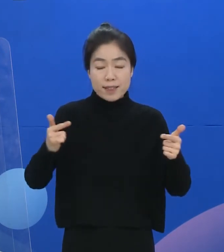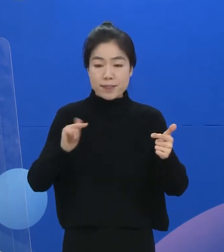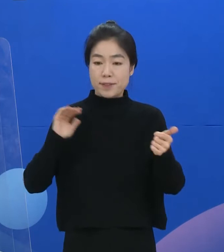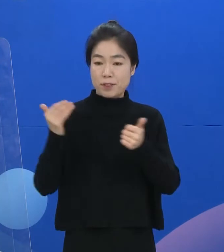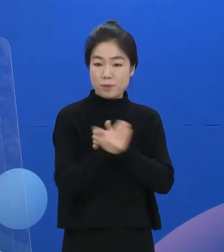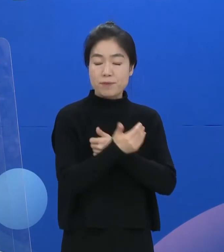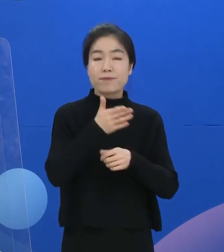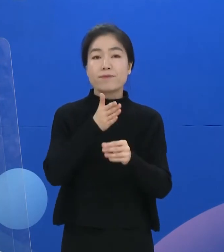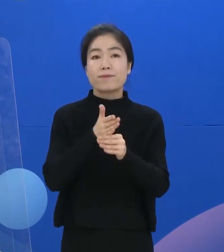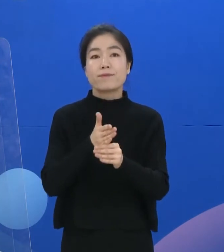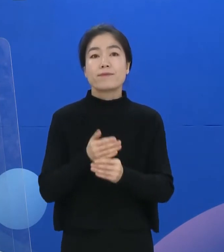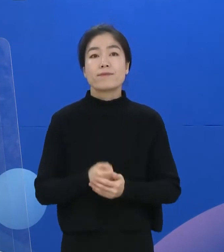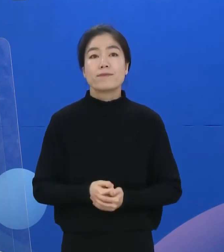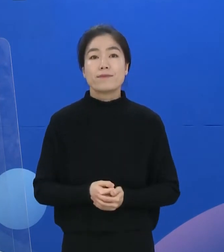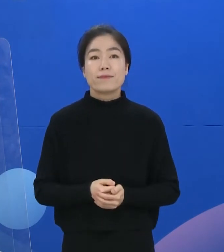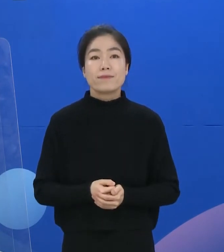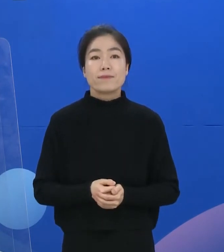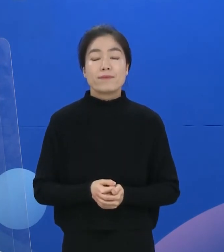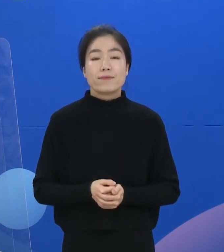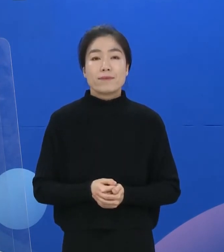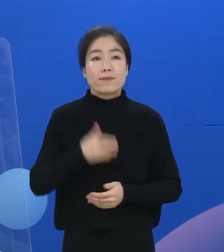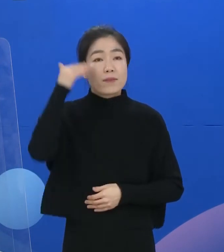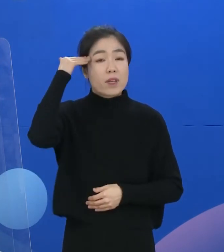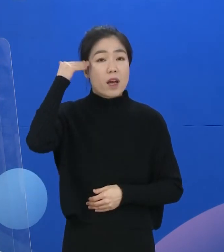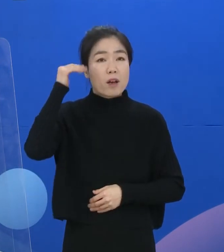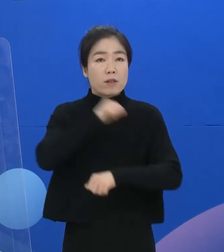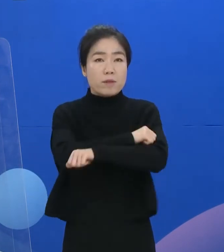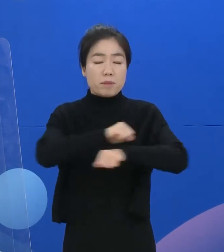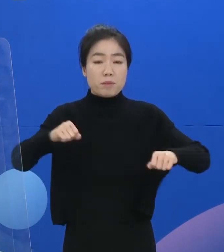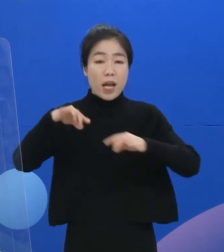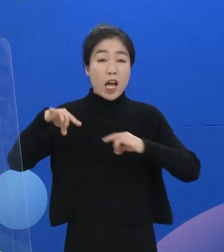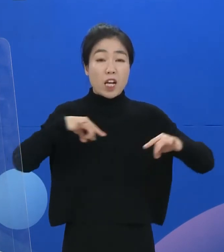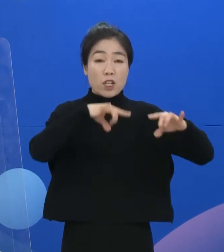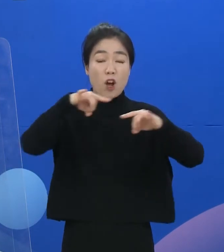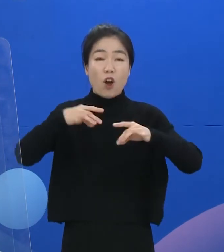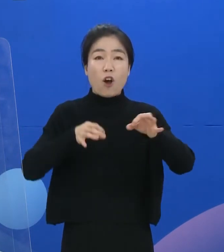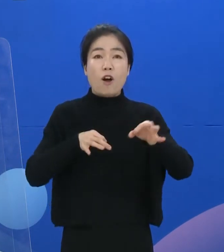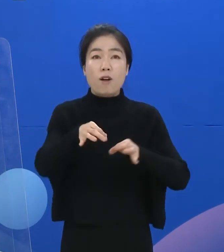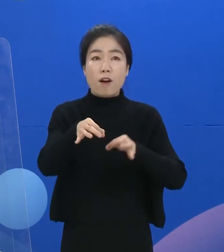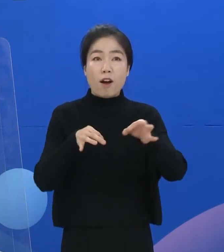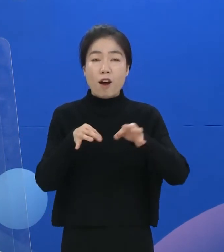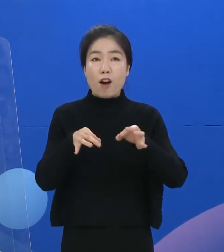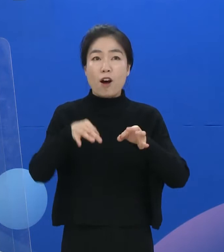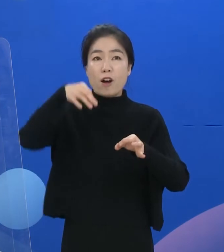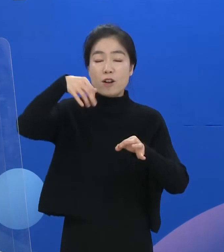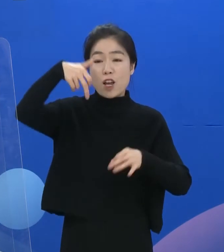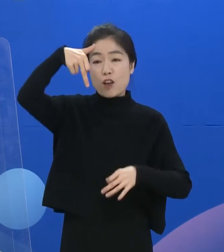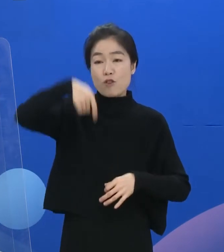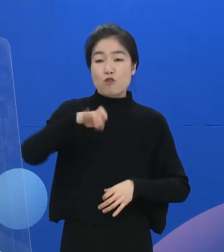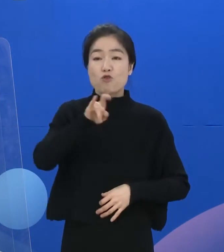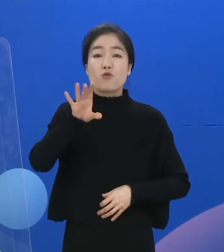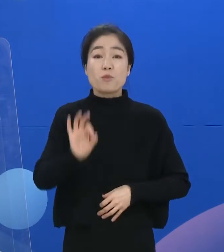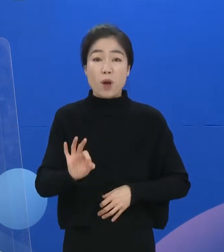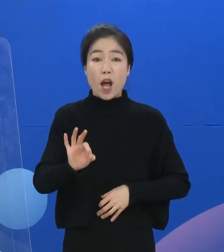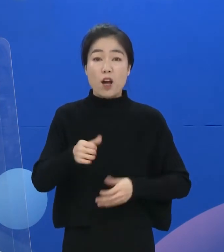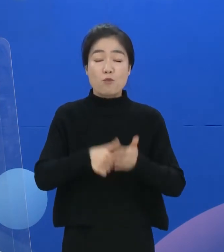소상공인과 자영 사업자 골목상권과 전통시장을 지켜내고 있습니다